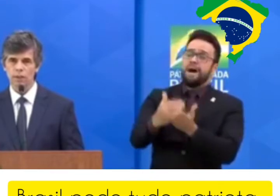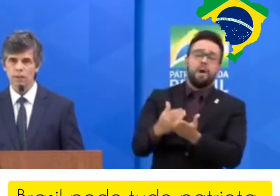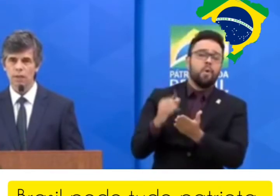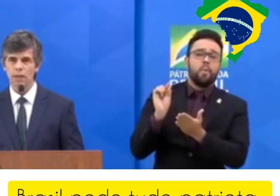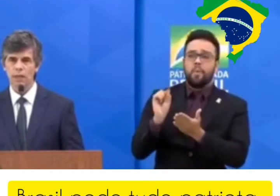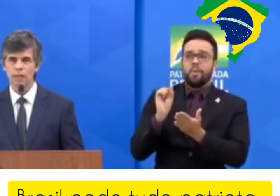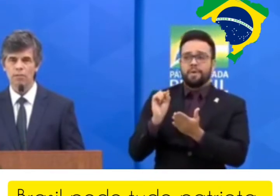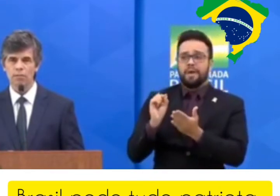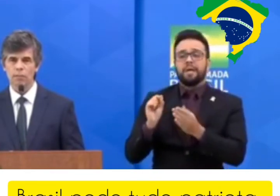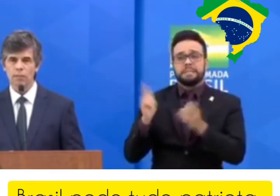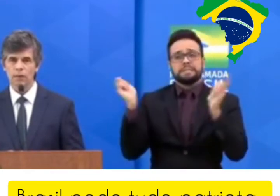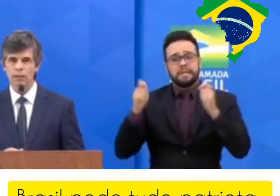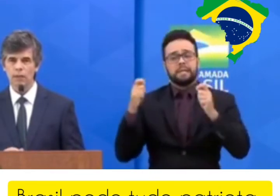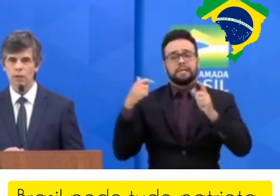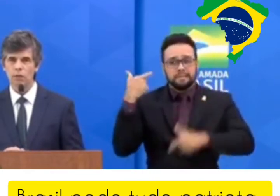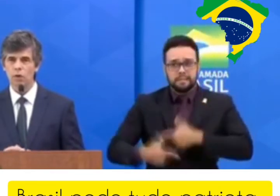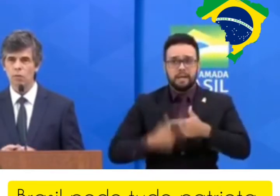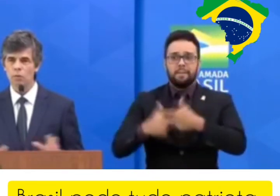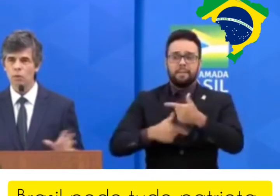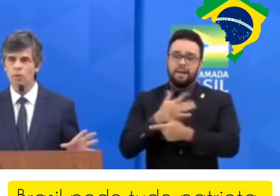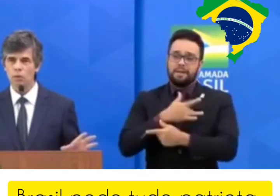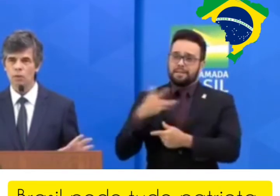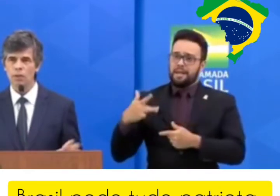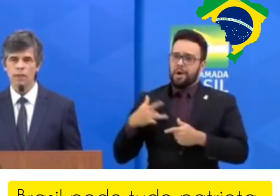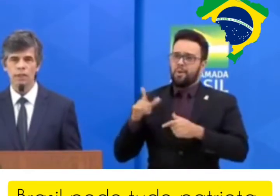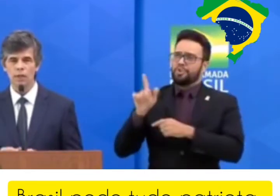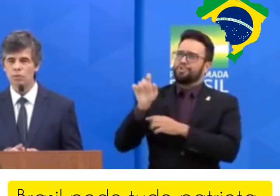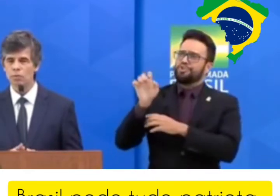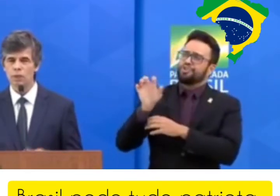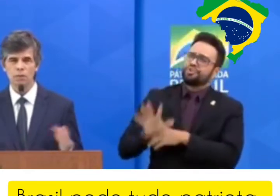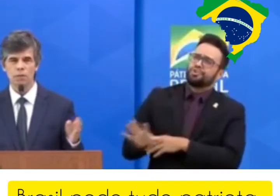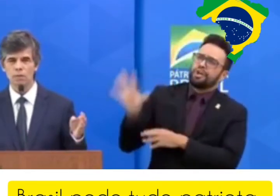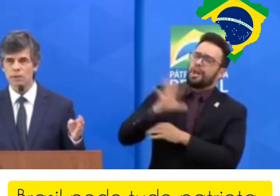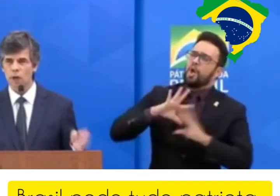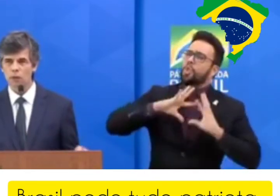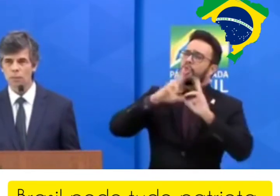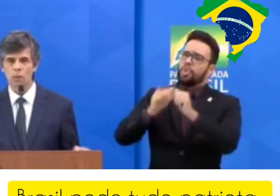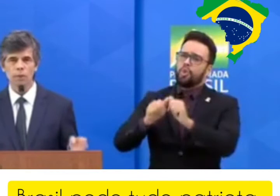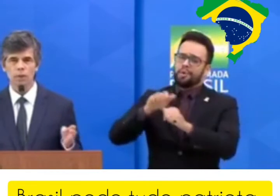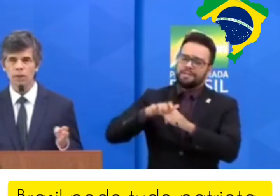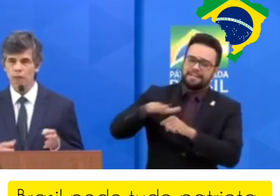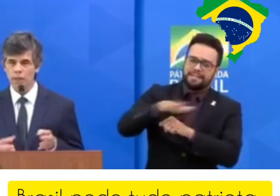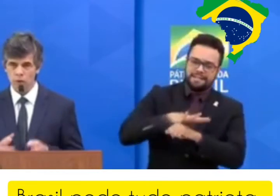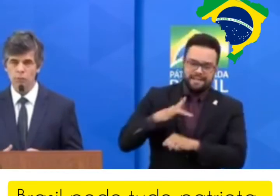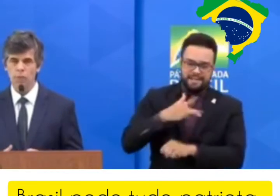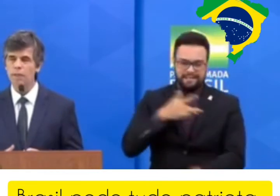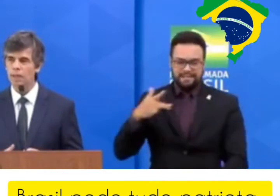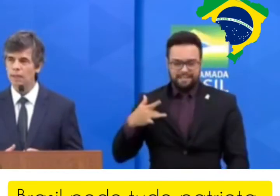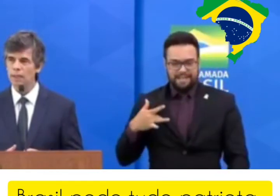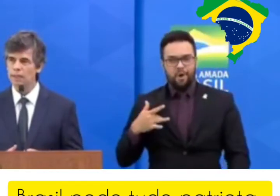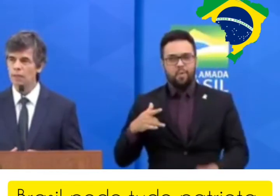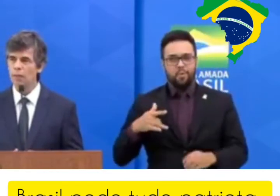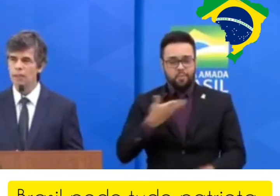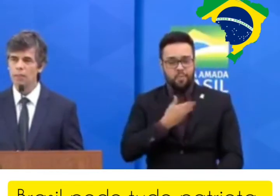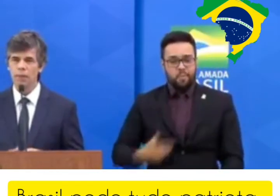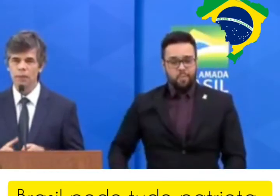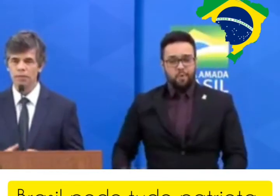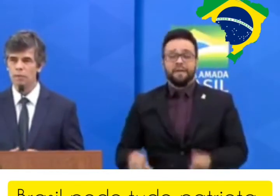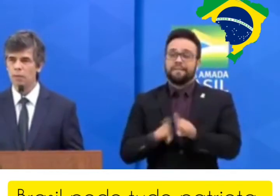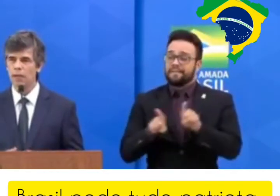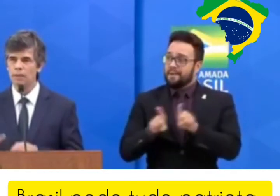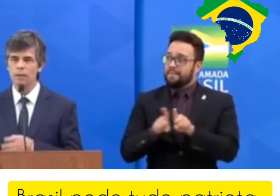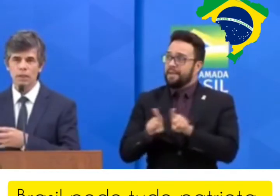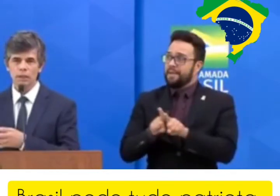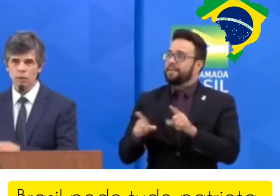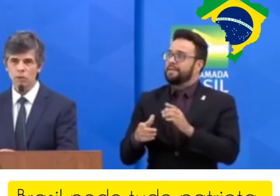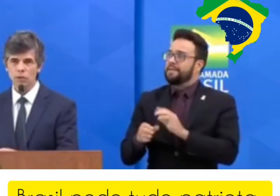consiga trabalhar a saúde como um todo, em todas as áreas, aí juntando saúde pública, a saúde suplementar tem que ser lembrada também, ela